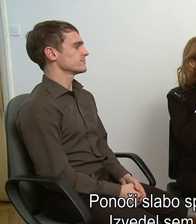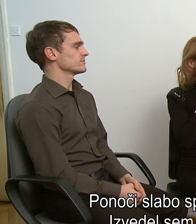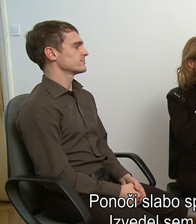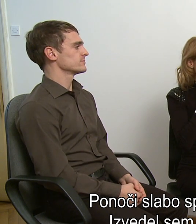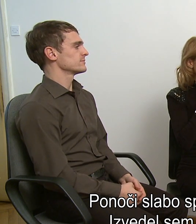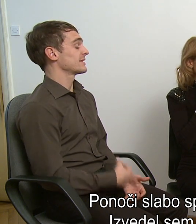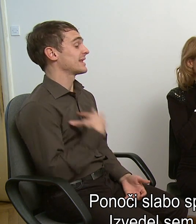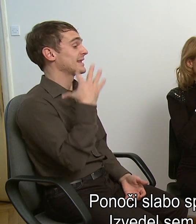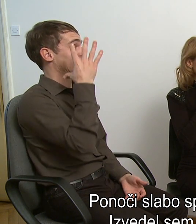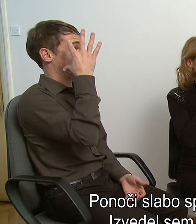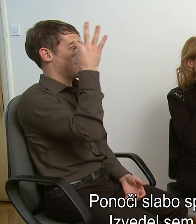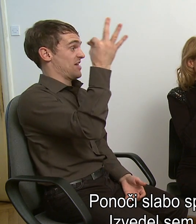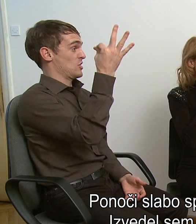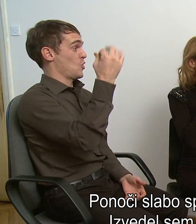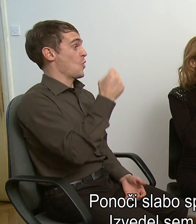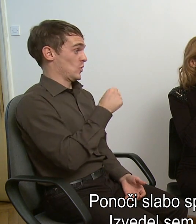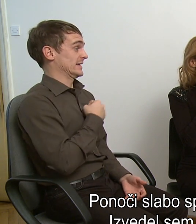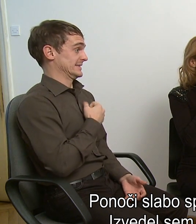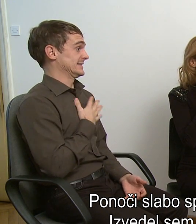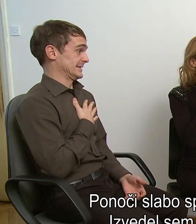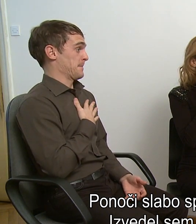Izvedel sem, da bom izgubil službo.